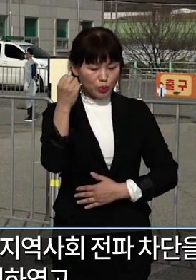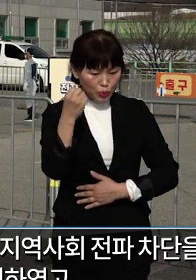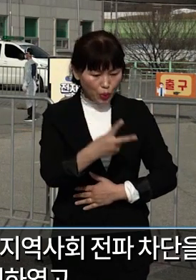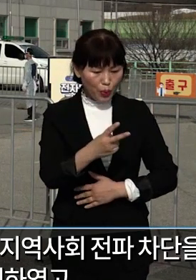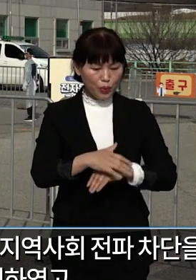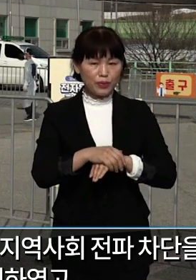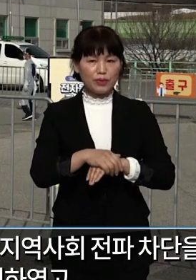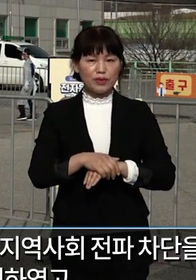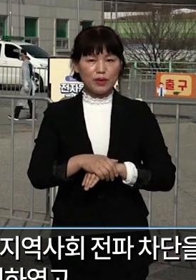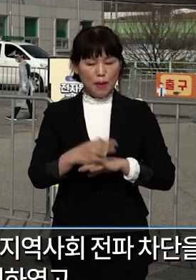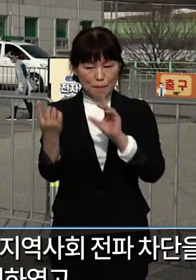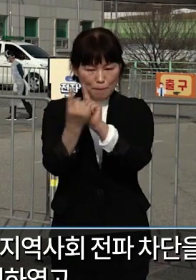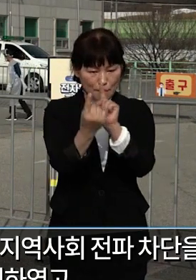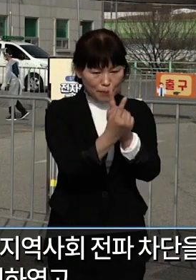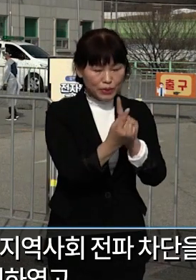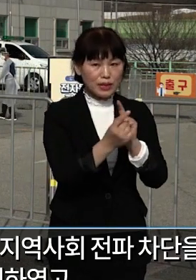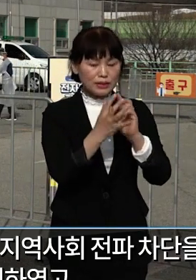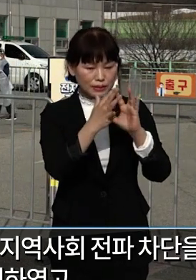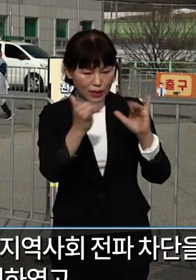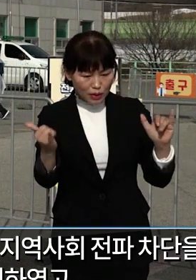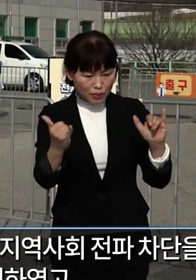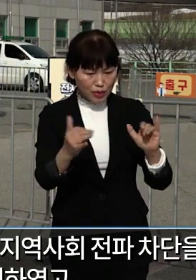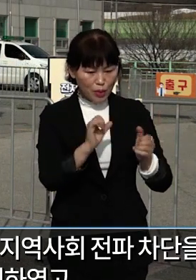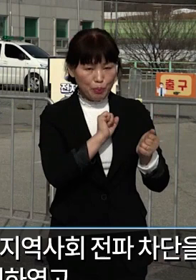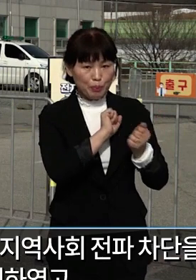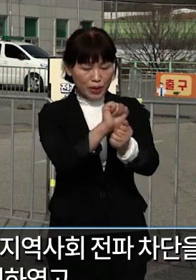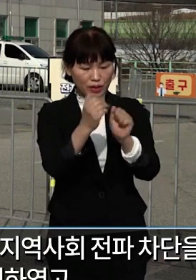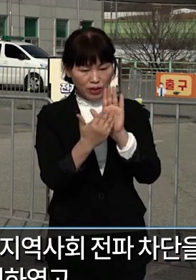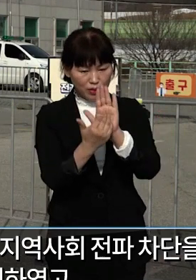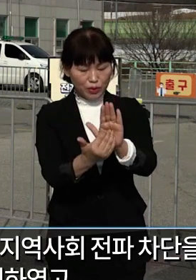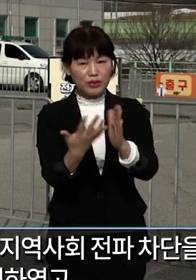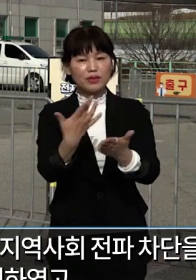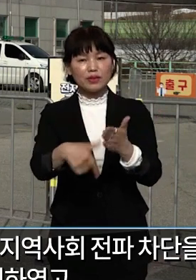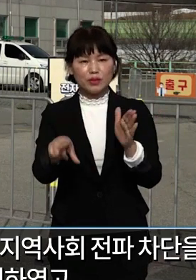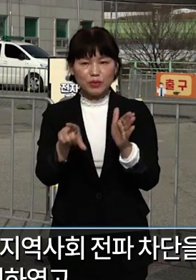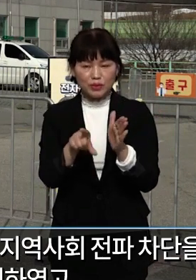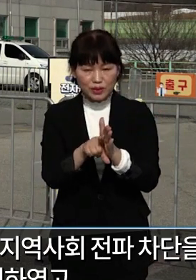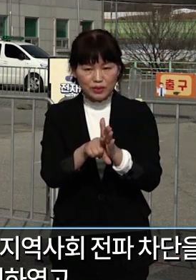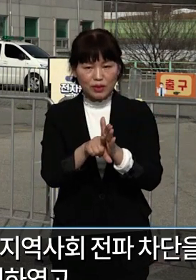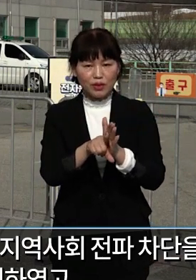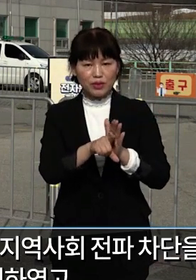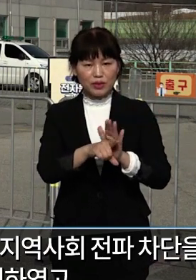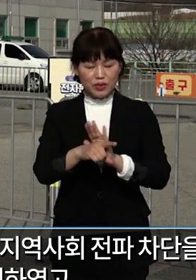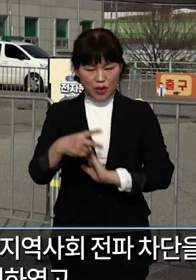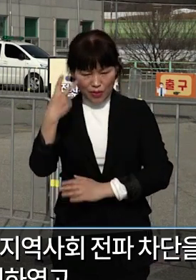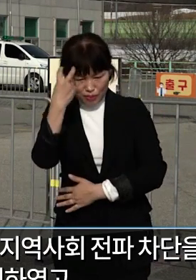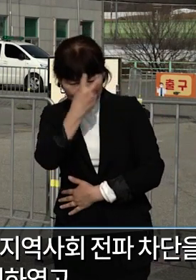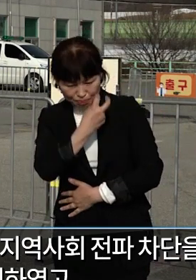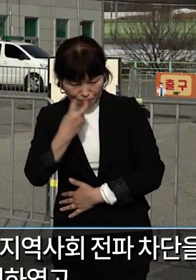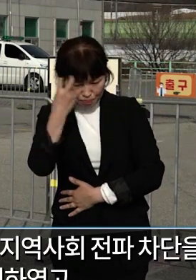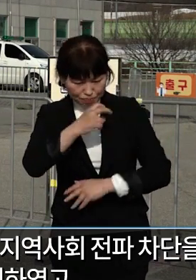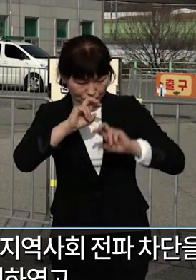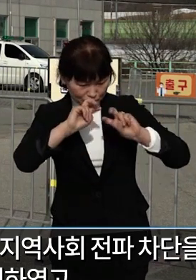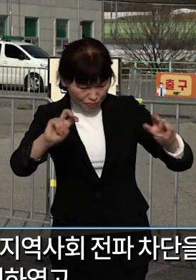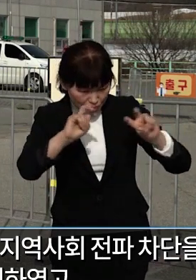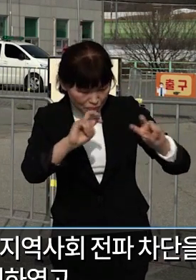통한 지역사회 전파 차단을 위하여 군과 경기도 역학조사관이